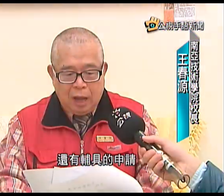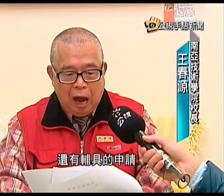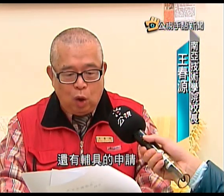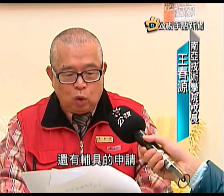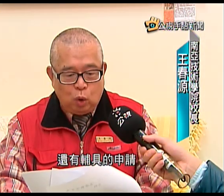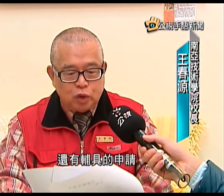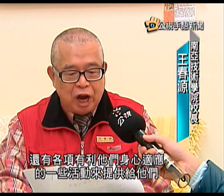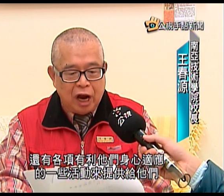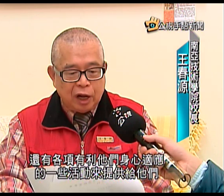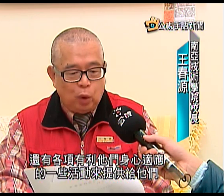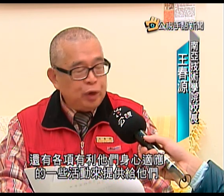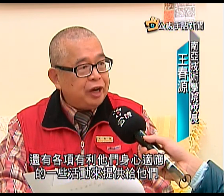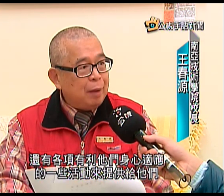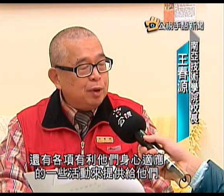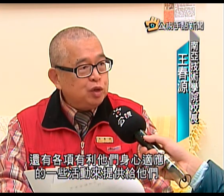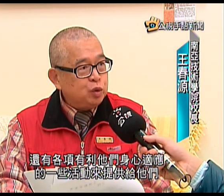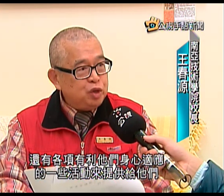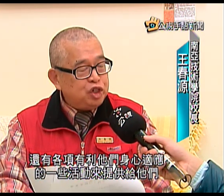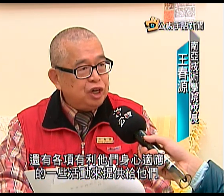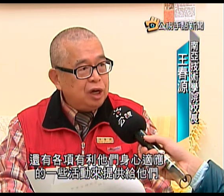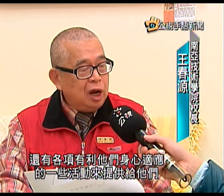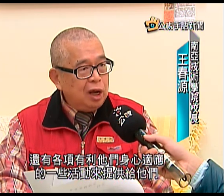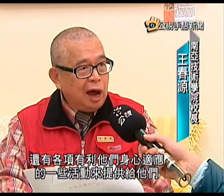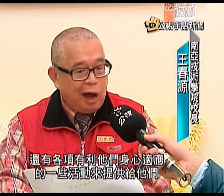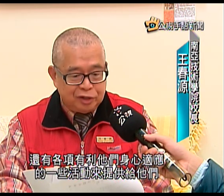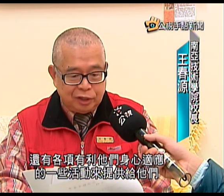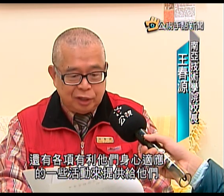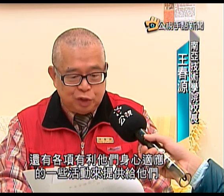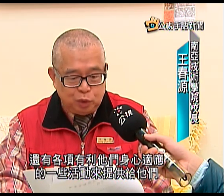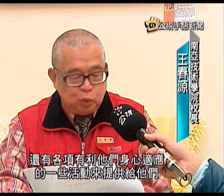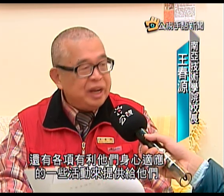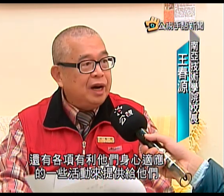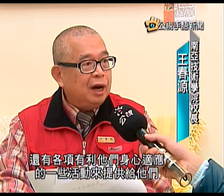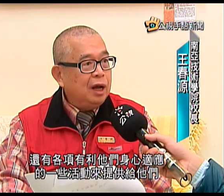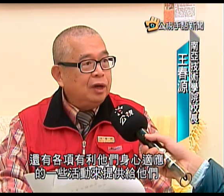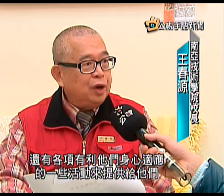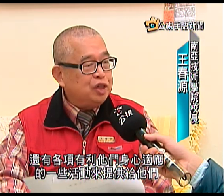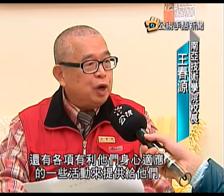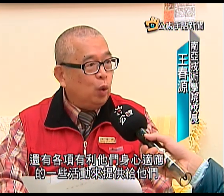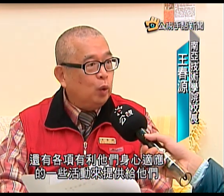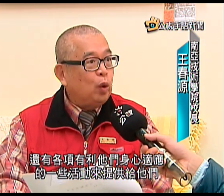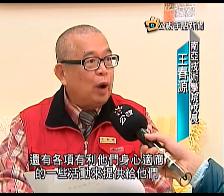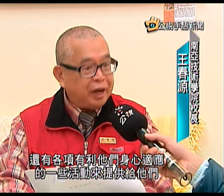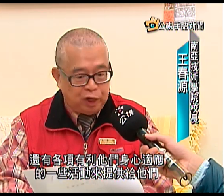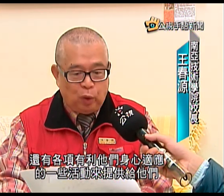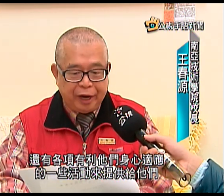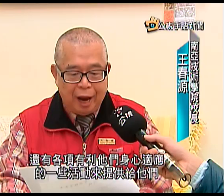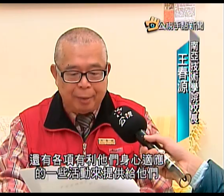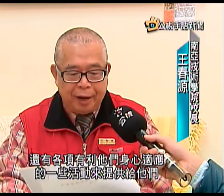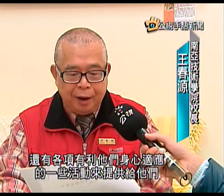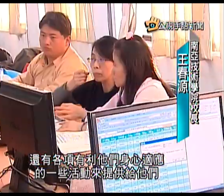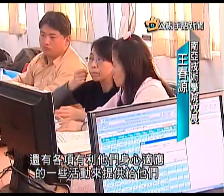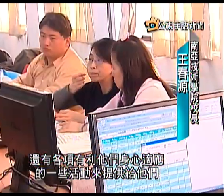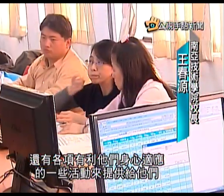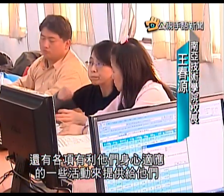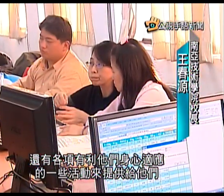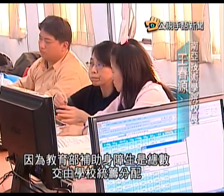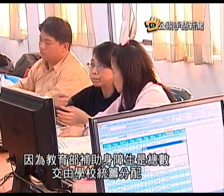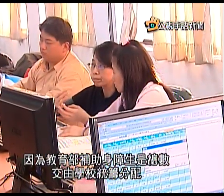有各项有利他们身心这个适应的一些活动来提供给他们。 因为教育部对身障